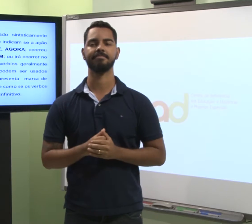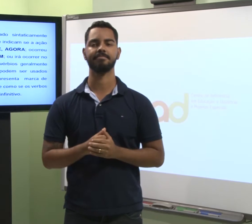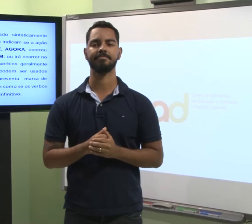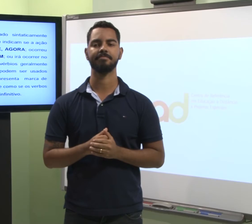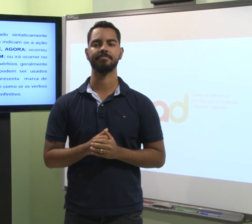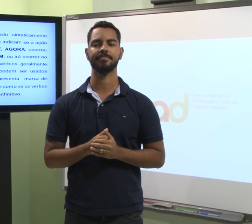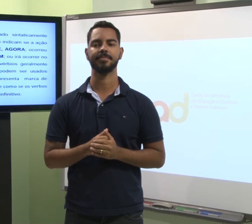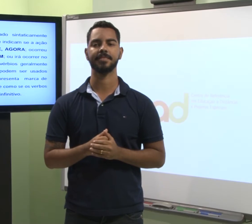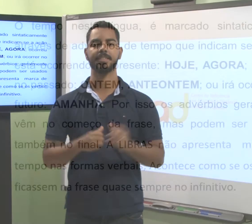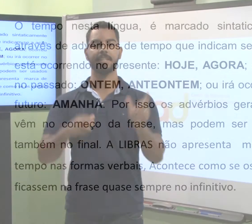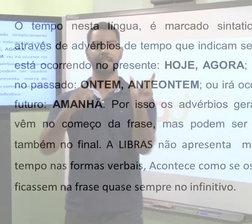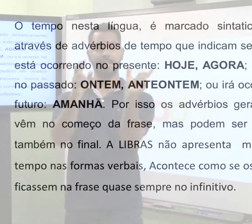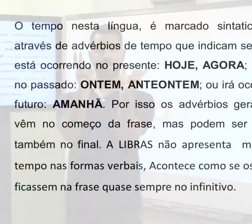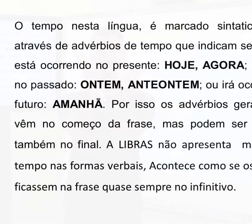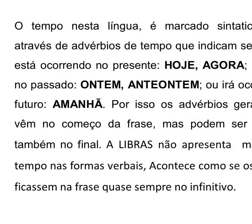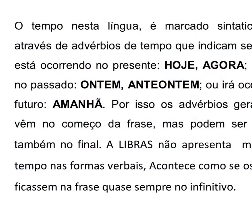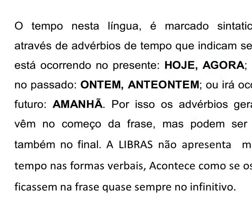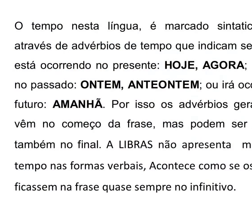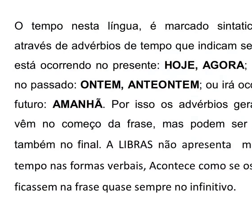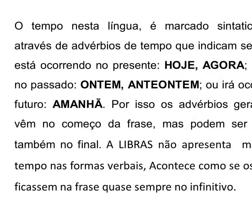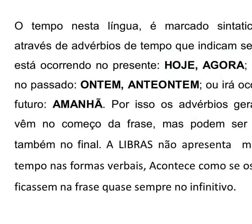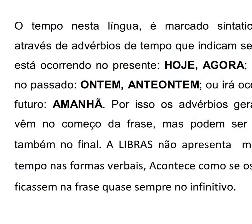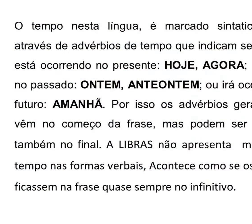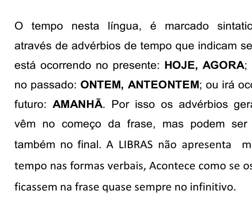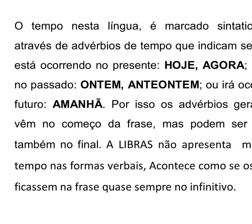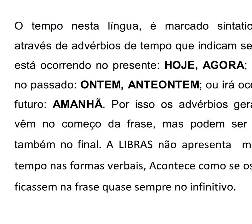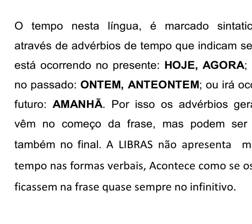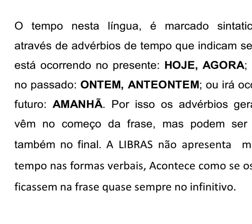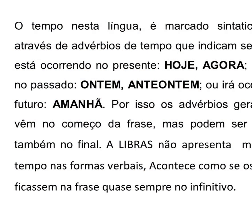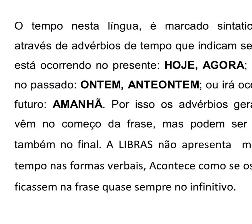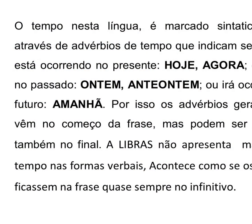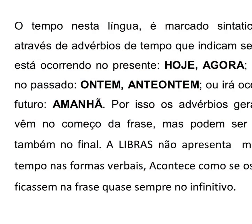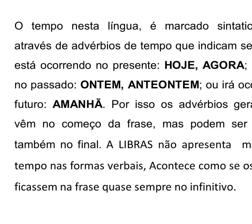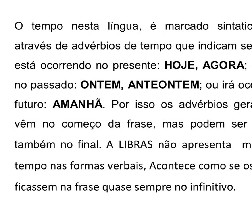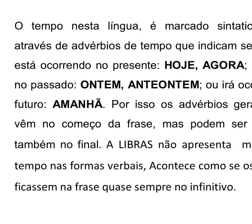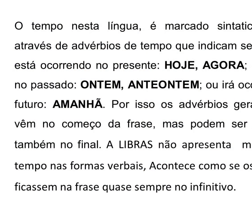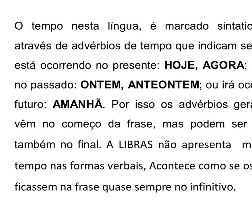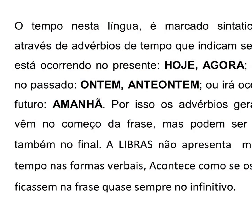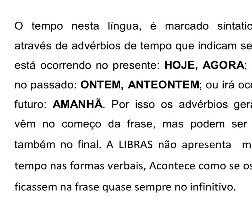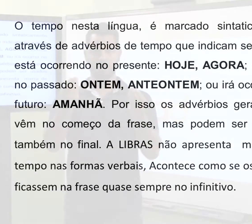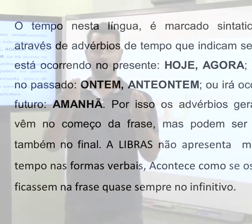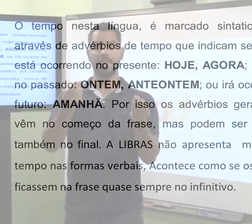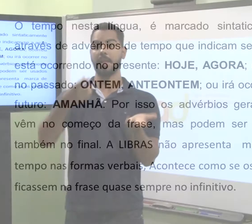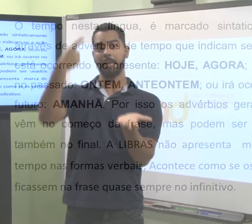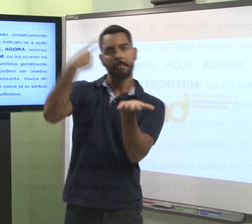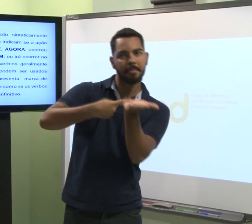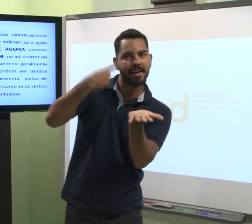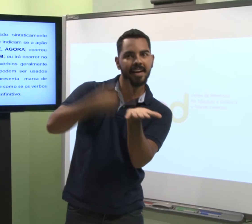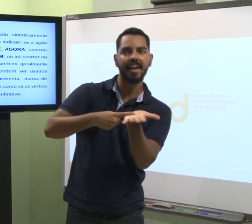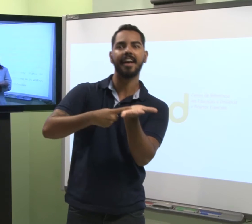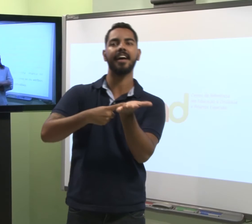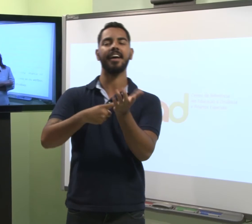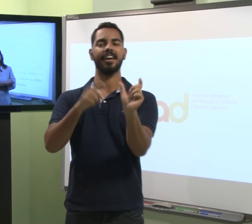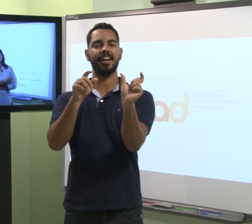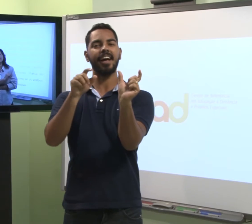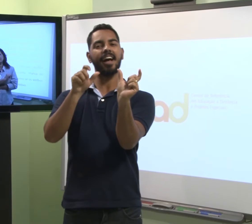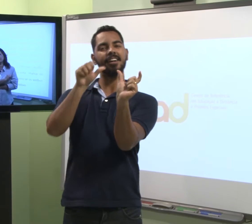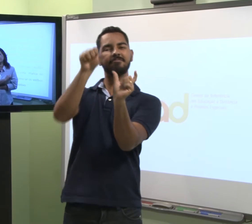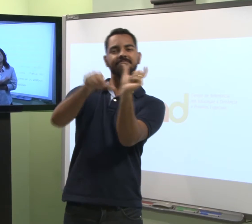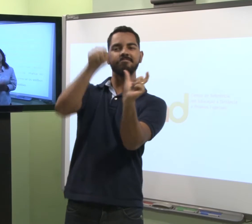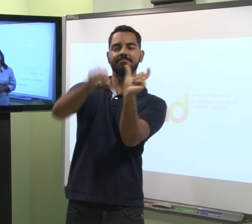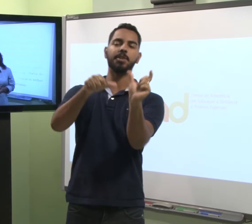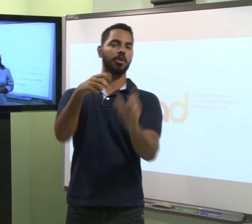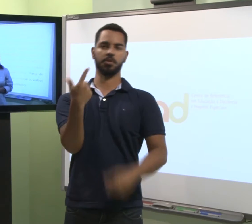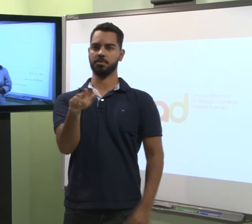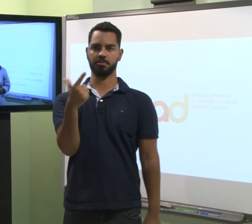Advérbio de tempo na Libras, não há marca de tempo nas formas verbais. Gravem bem isso aí. Acredito que vocês